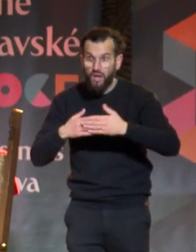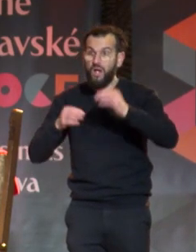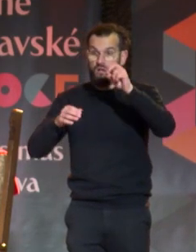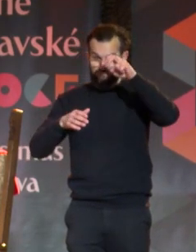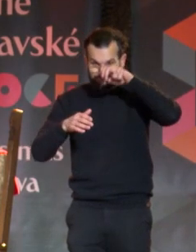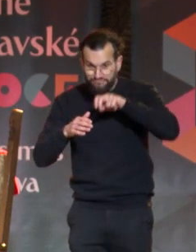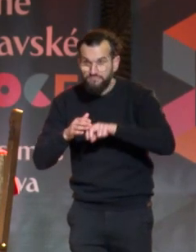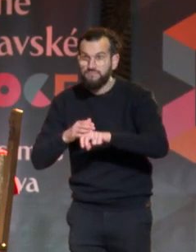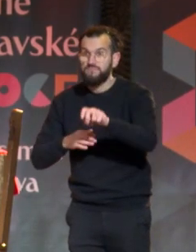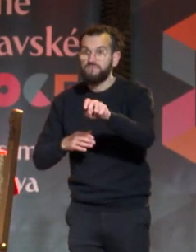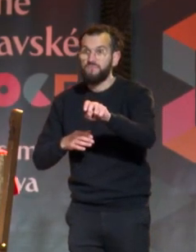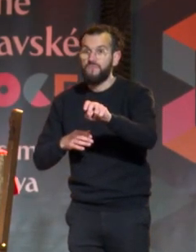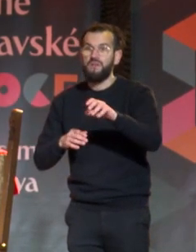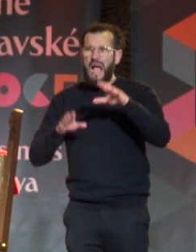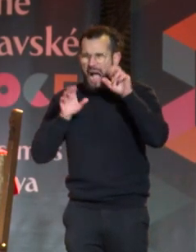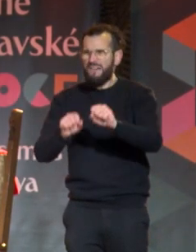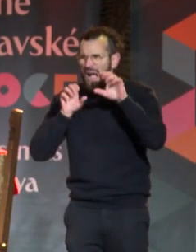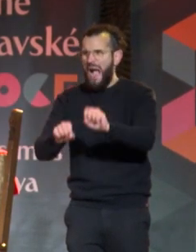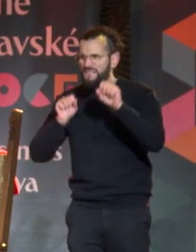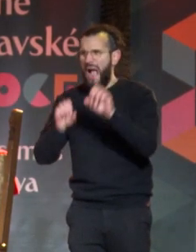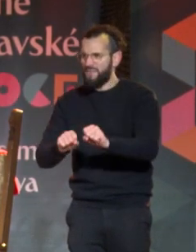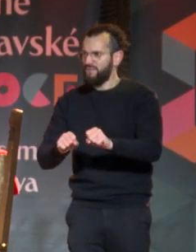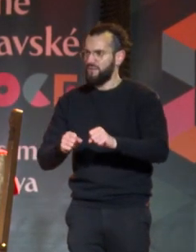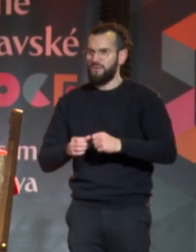vkročí besný štekot.